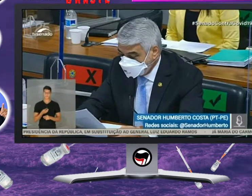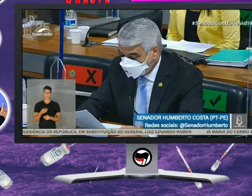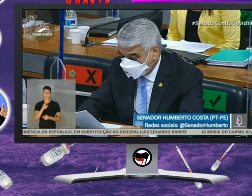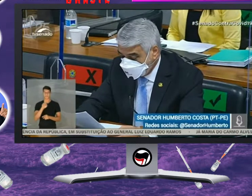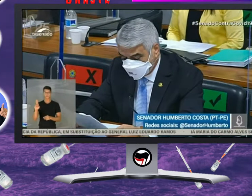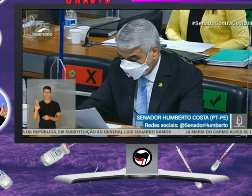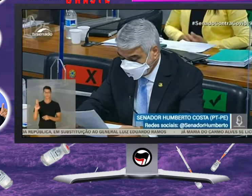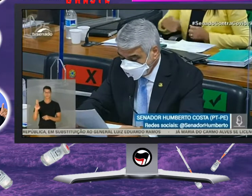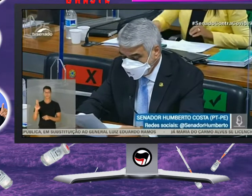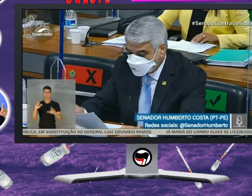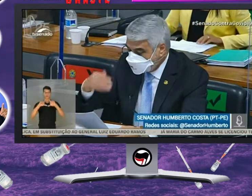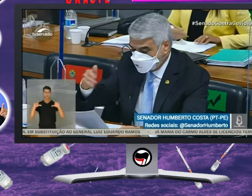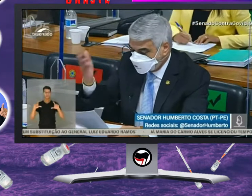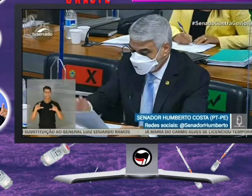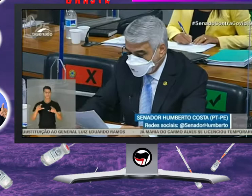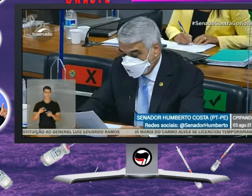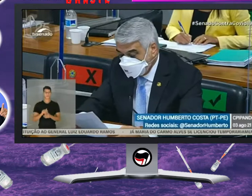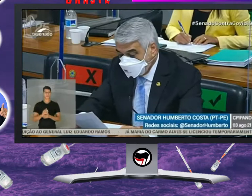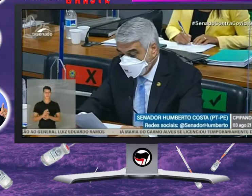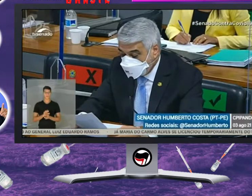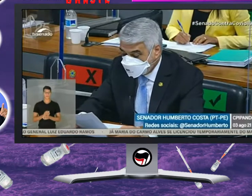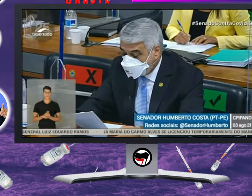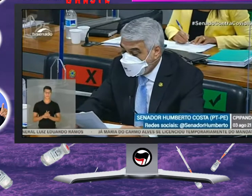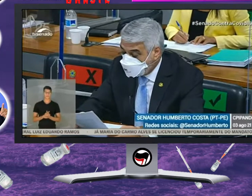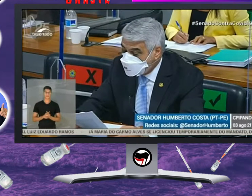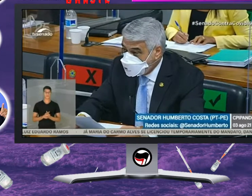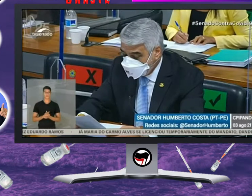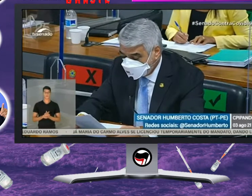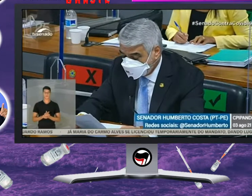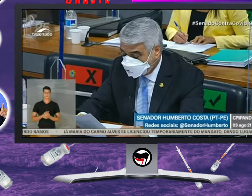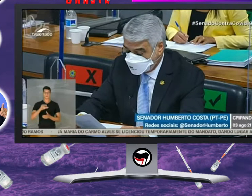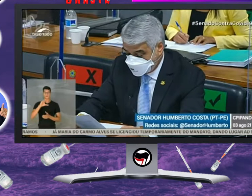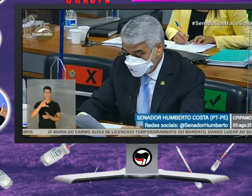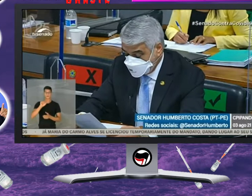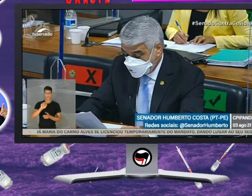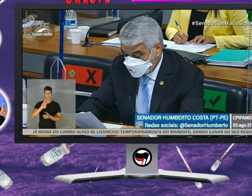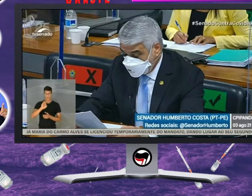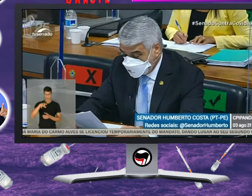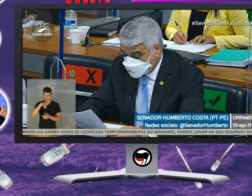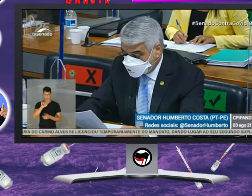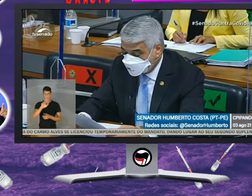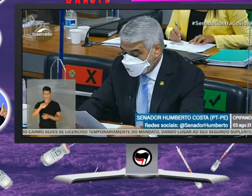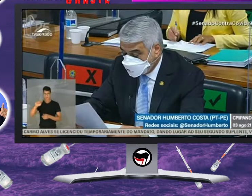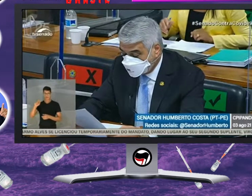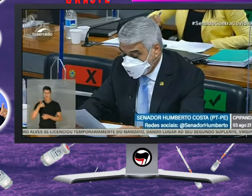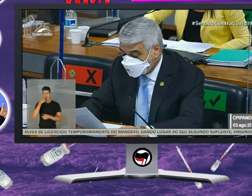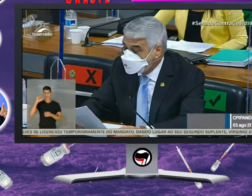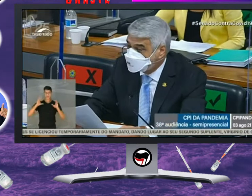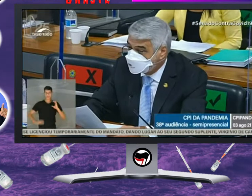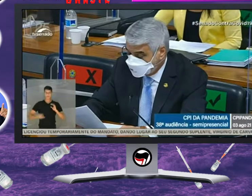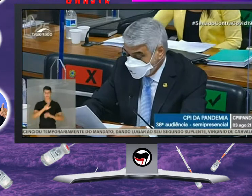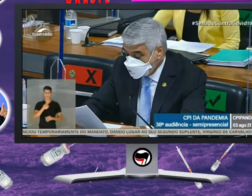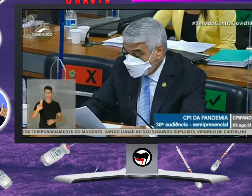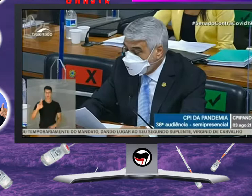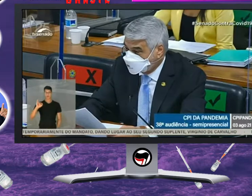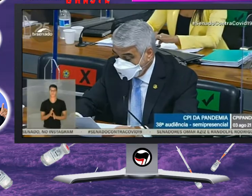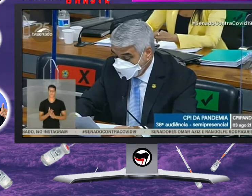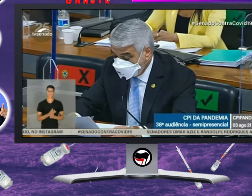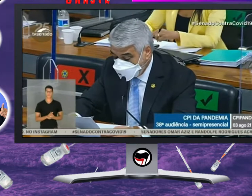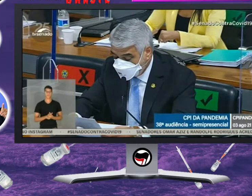esse site, não sei o que é, Dallas Cowboy RGG. Tudo indica que é de um cidadão chamado Richard Poser. E o que é que